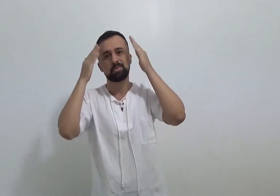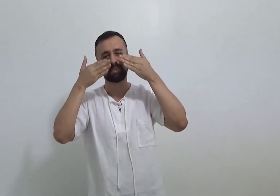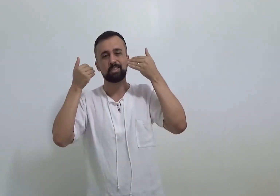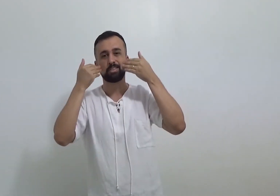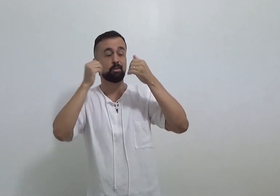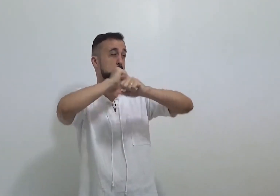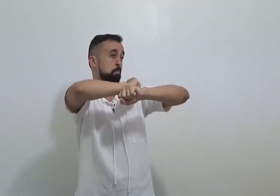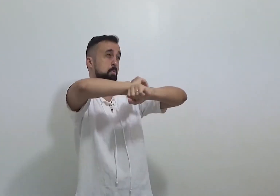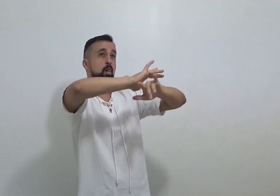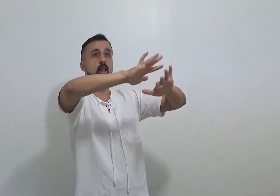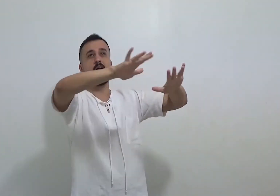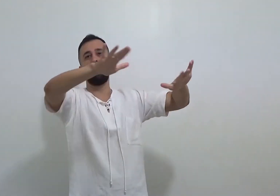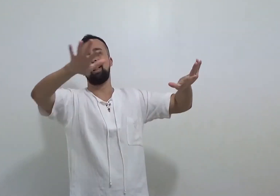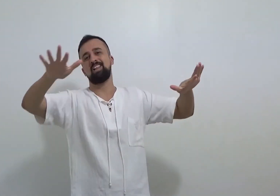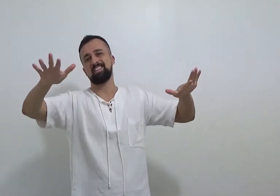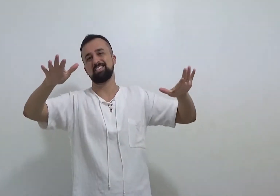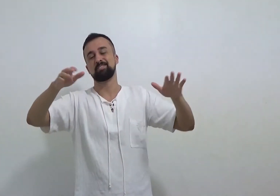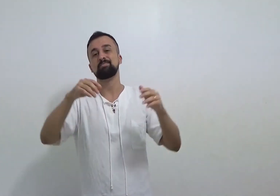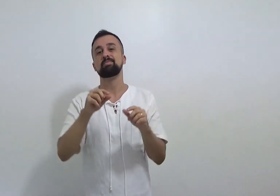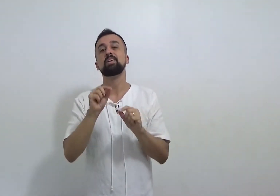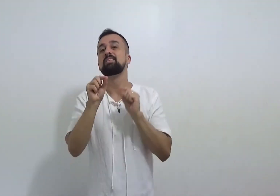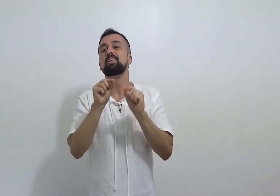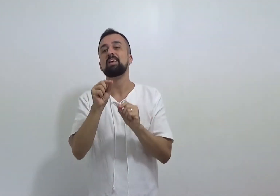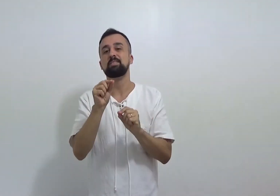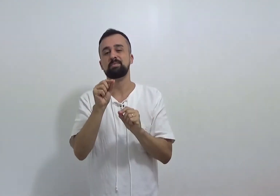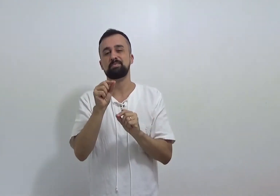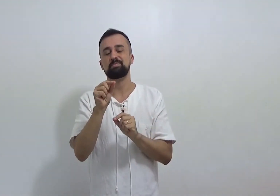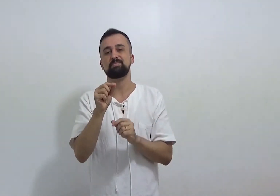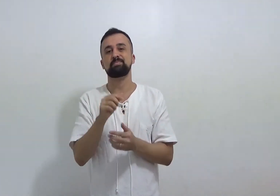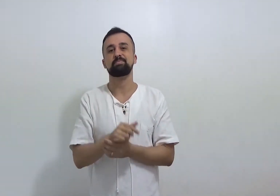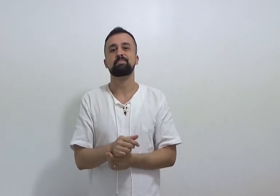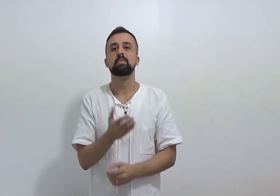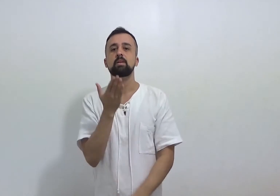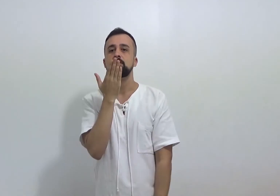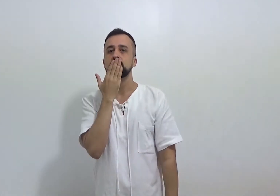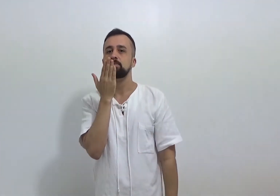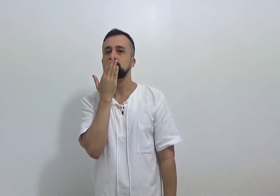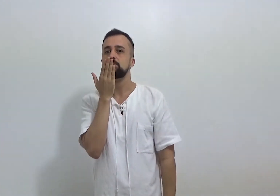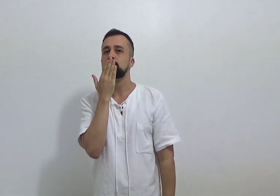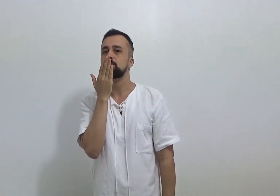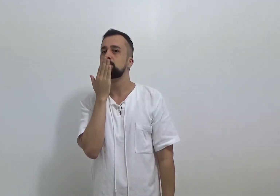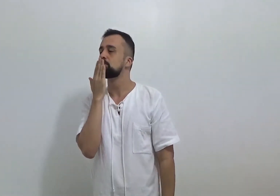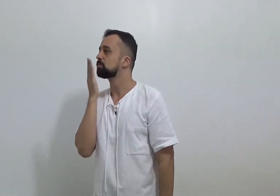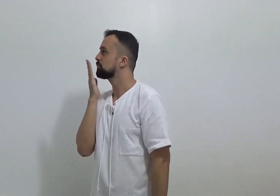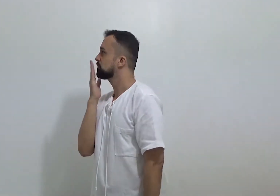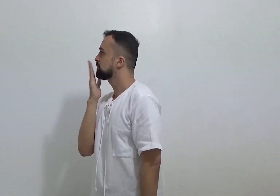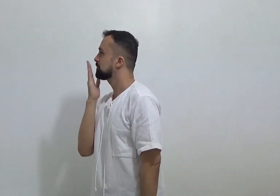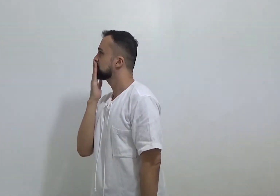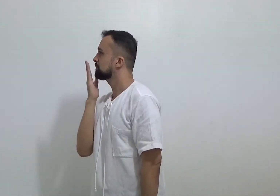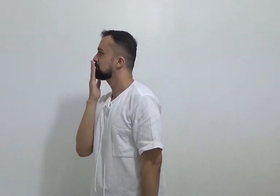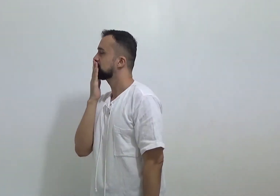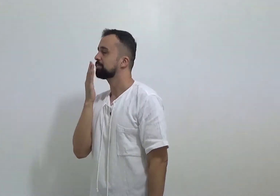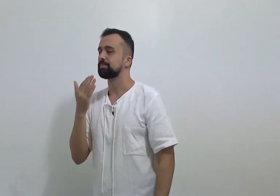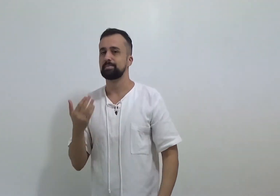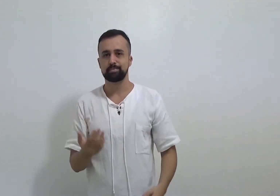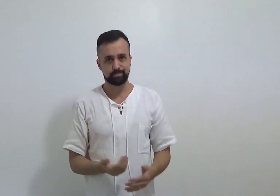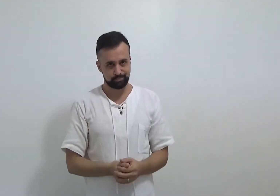O professor Daniel falou sobre um estereótipo indígena bem difundido.